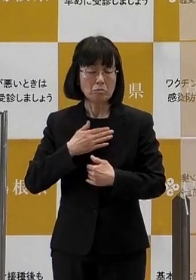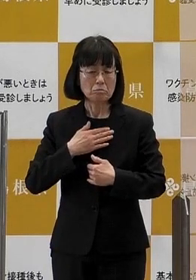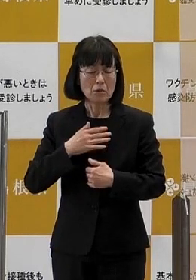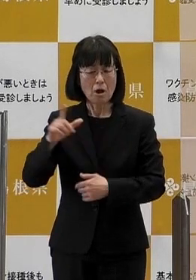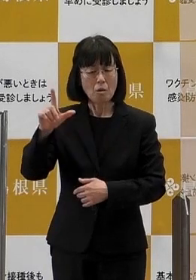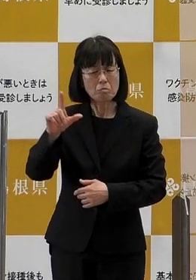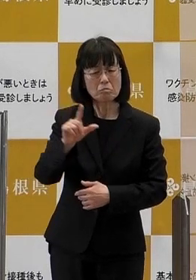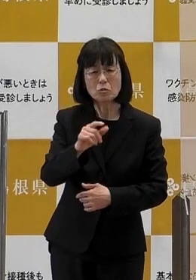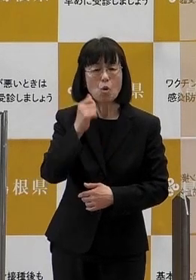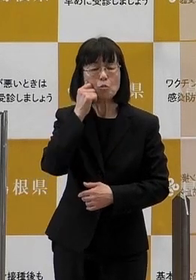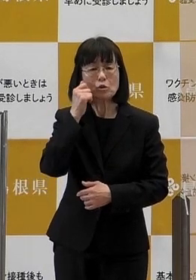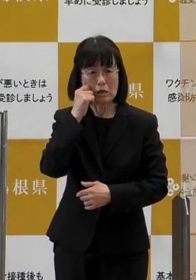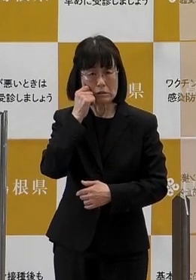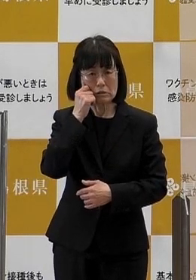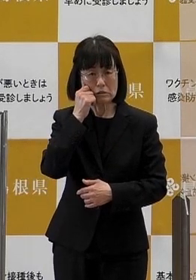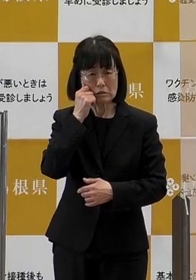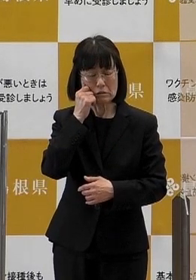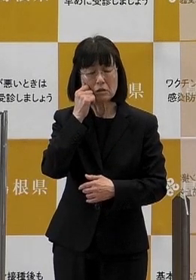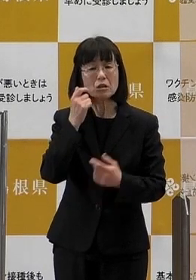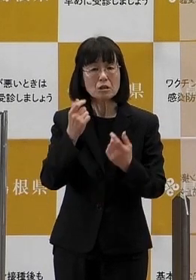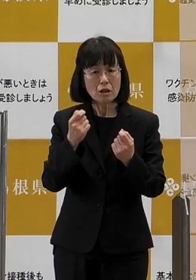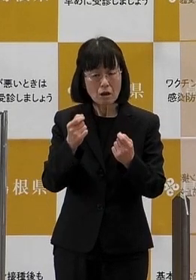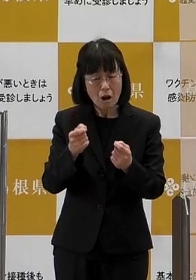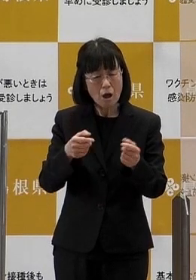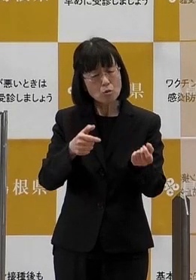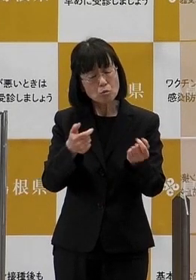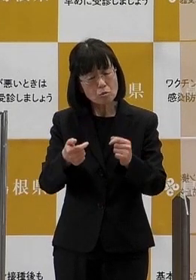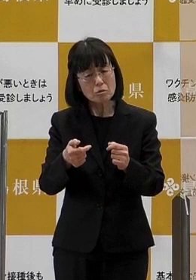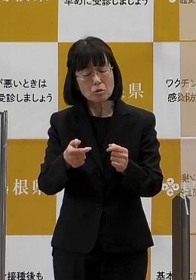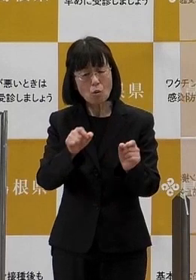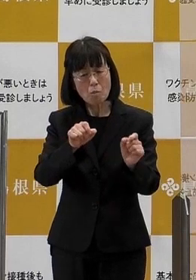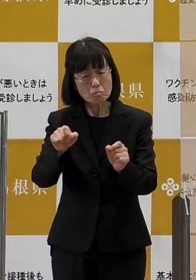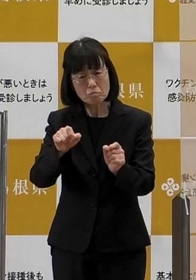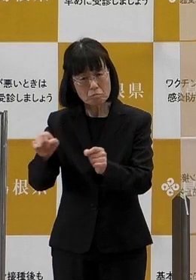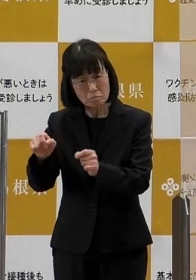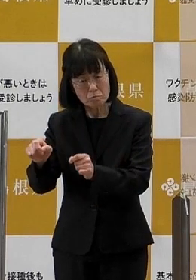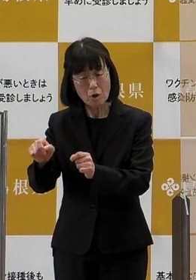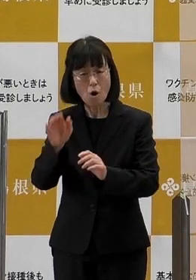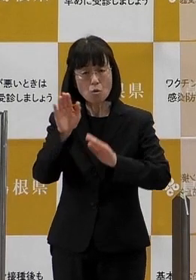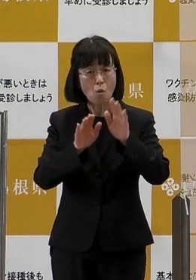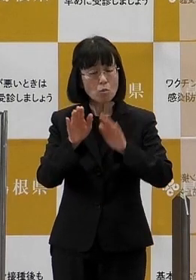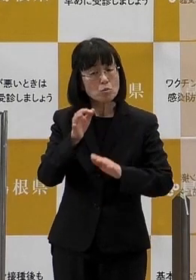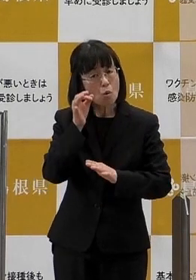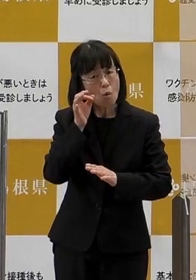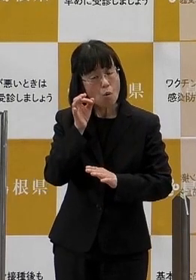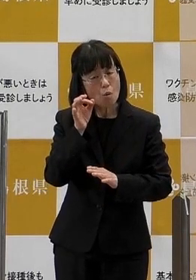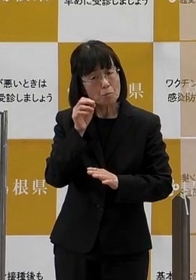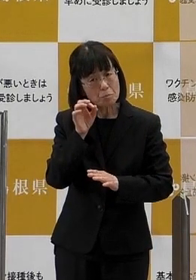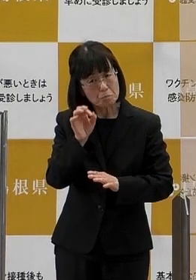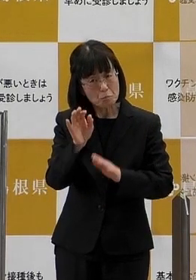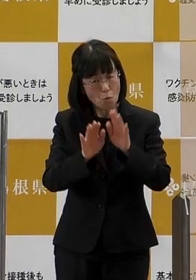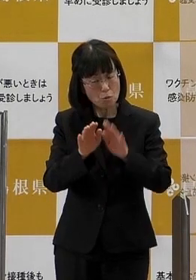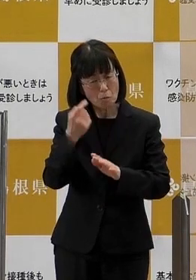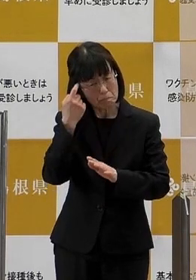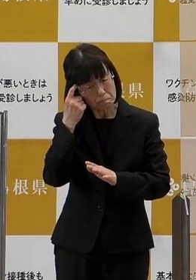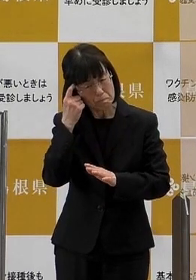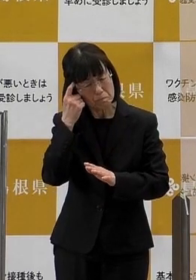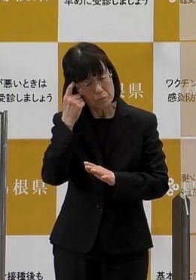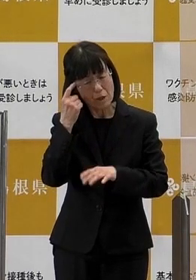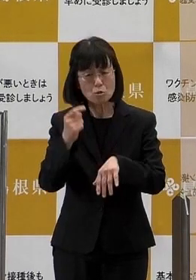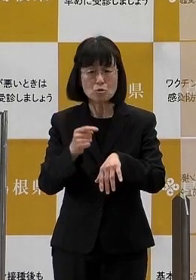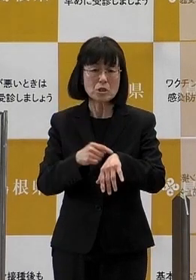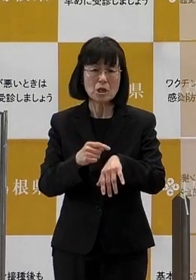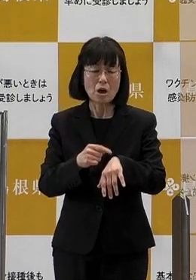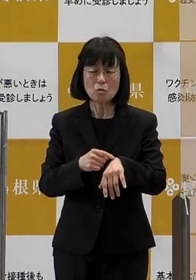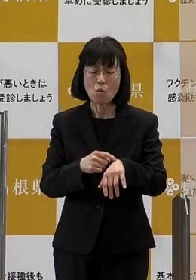から遅らせる理由が全くないと思う。様子を見てるっていうそんな余裕があるような数字じゃない